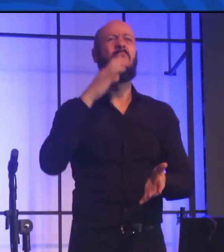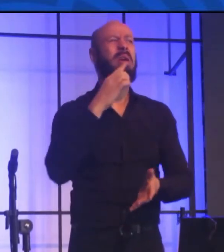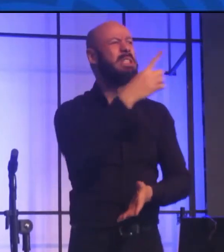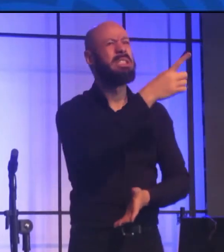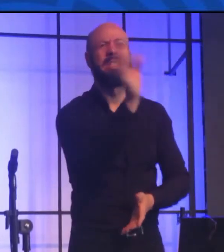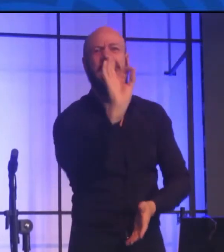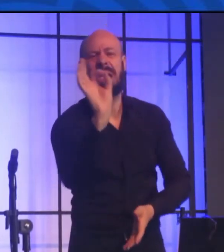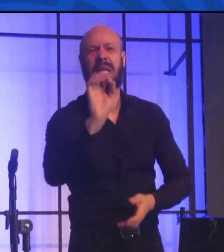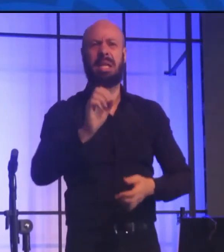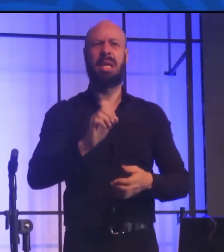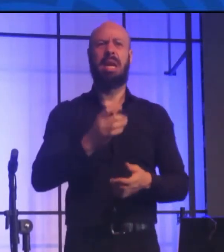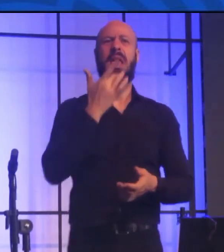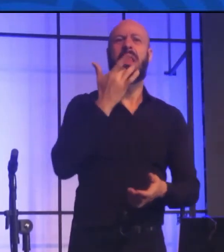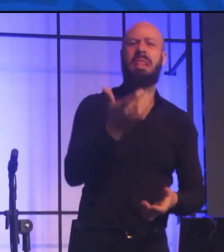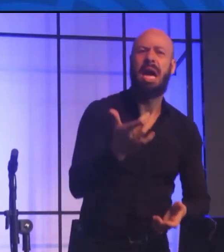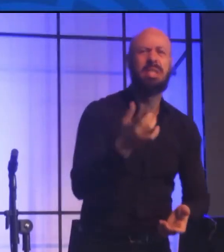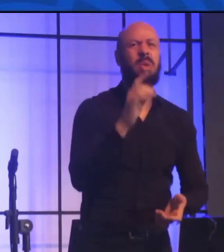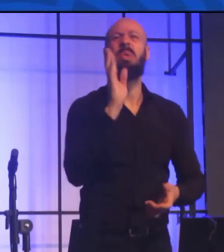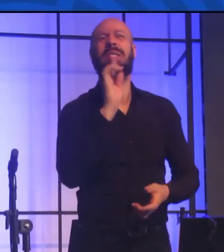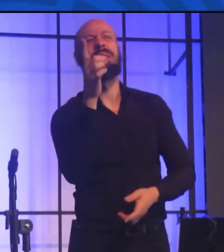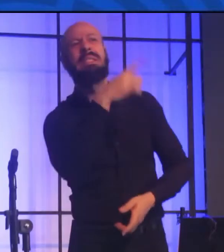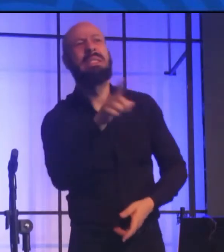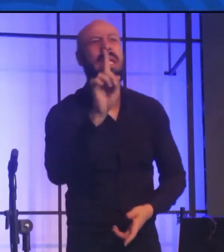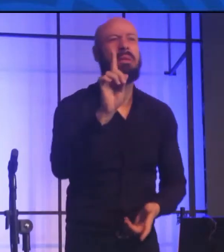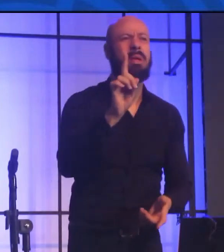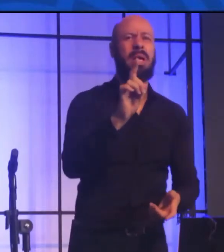ninguém. A coisa está complicada.